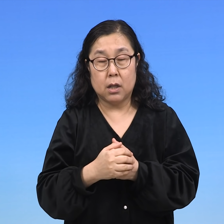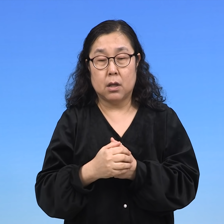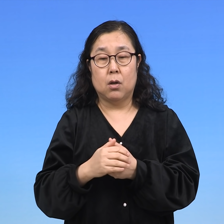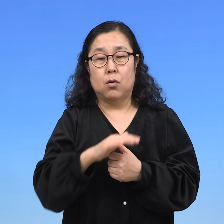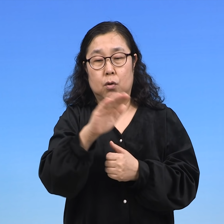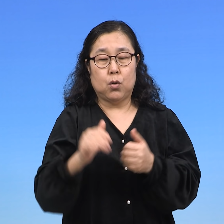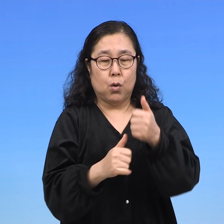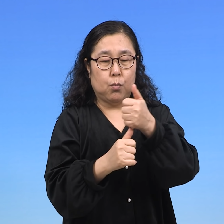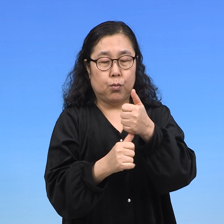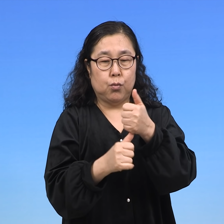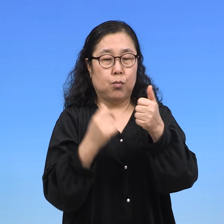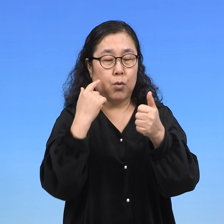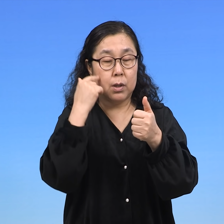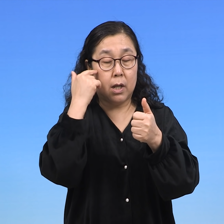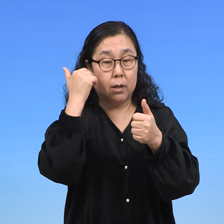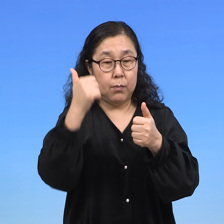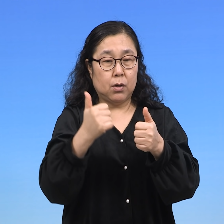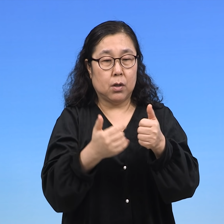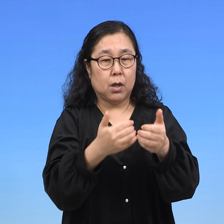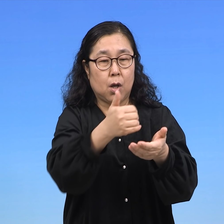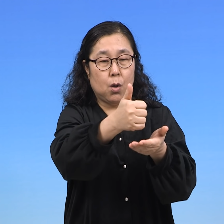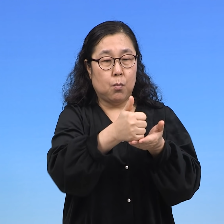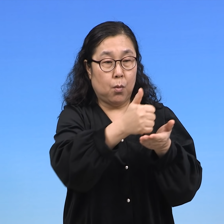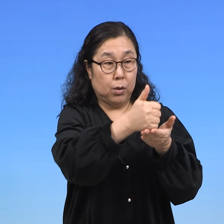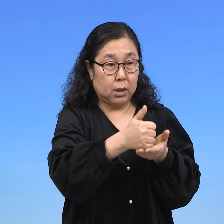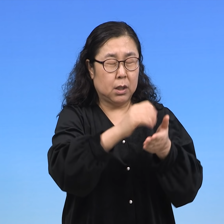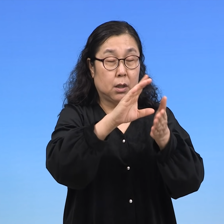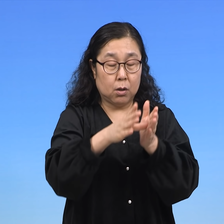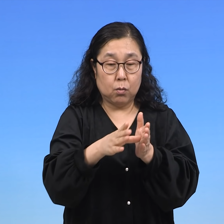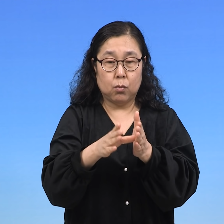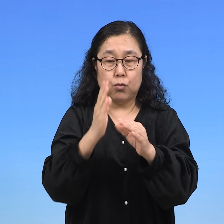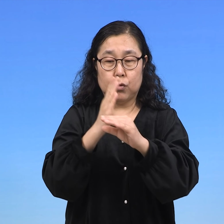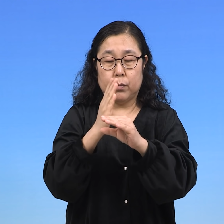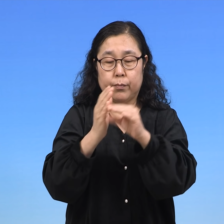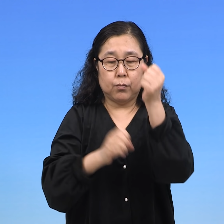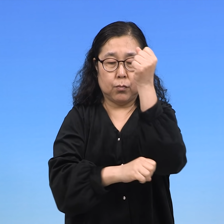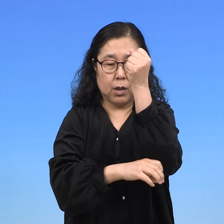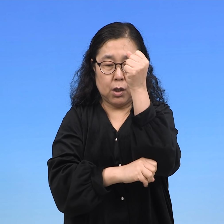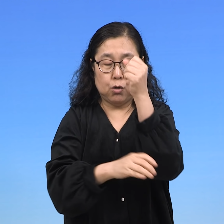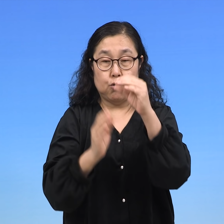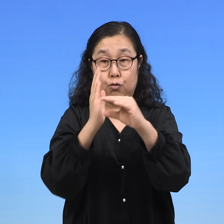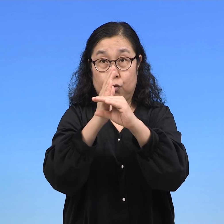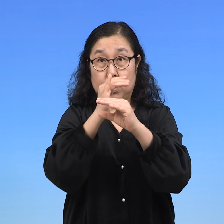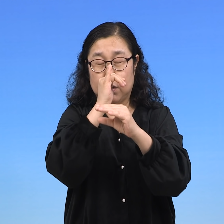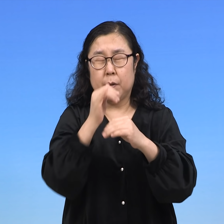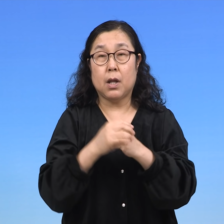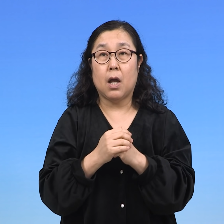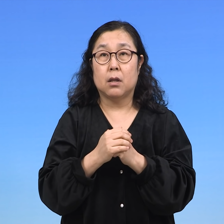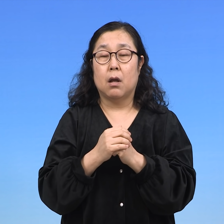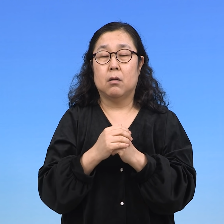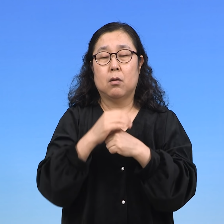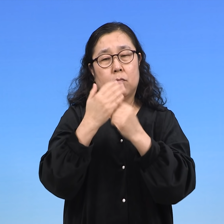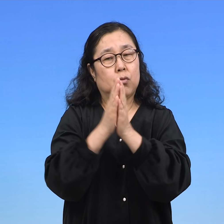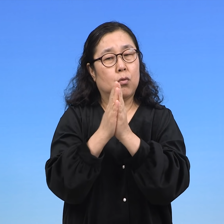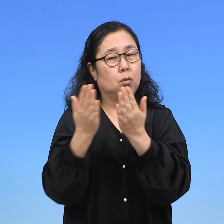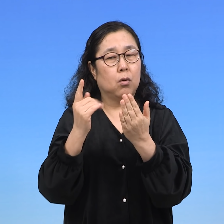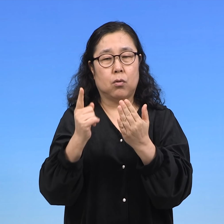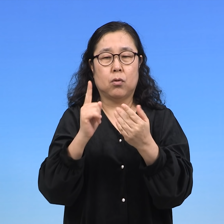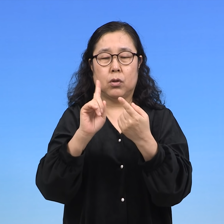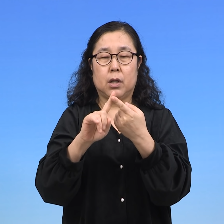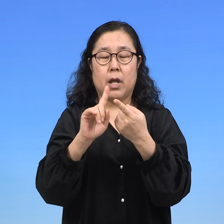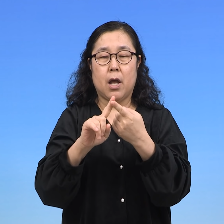때 나름대로의 그 기준이 있거든요. 그게 참 궁금하지만 뭐 성경에 그 기준에 대한